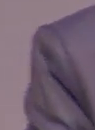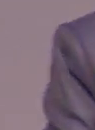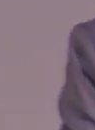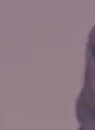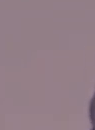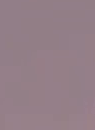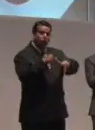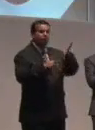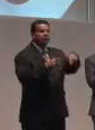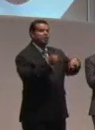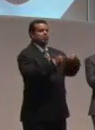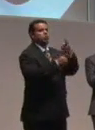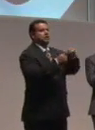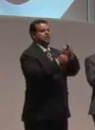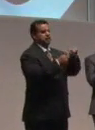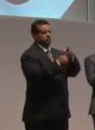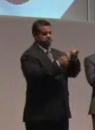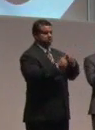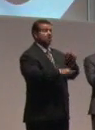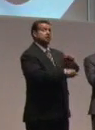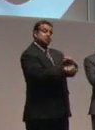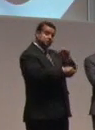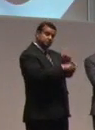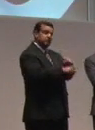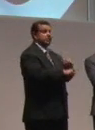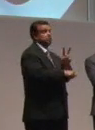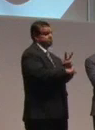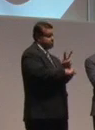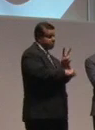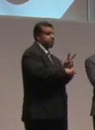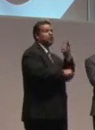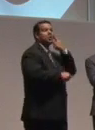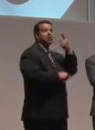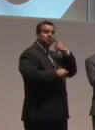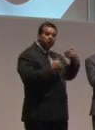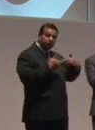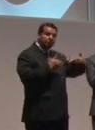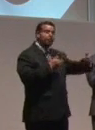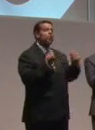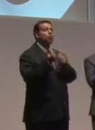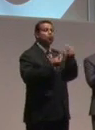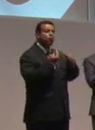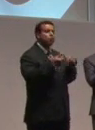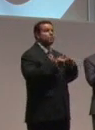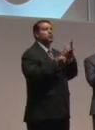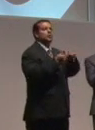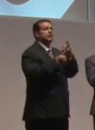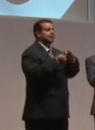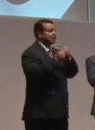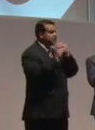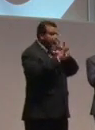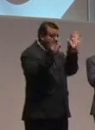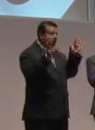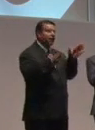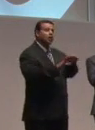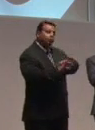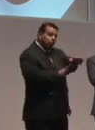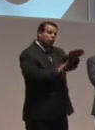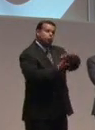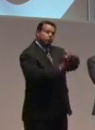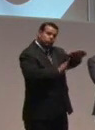esperem aguardem e verão como estabelecer prioridades claras orientar de forma